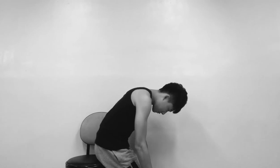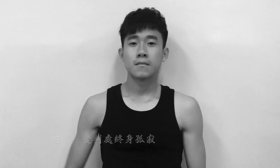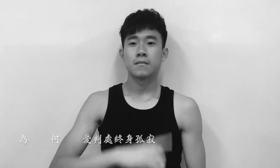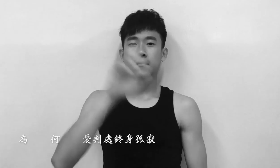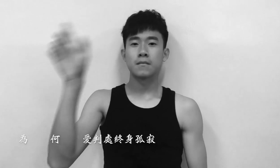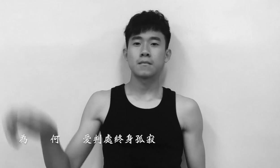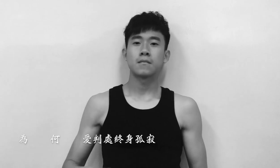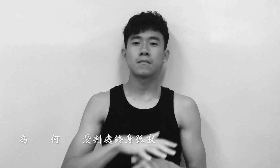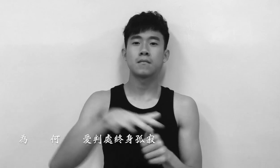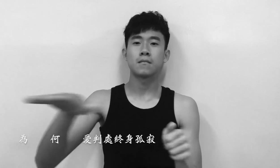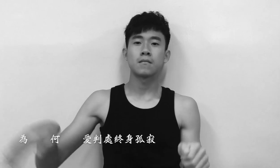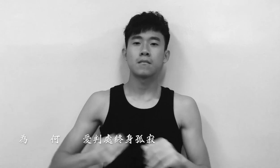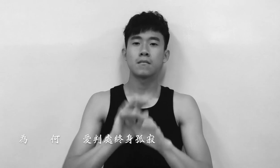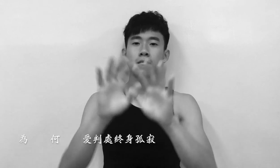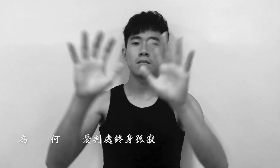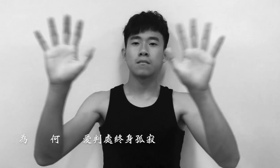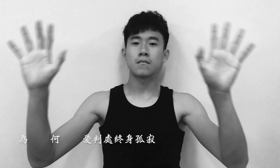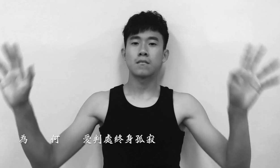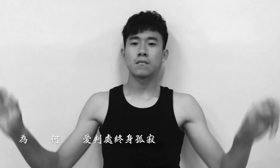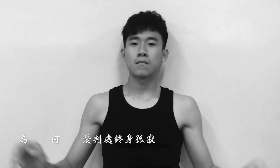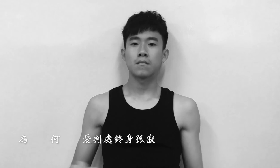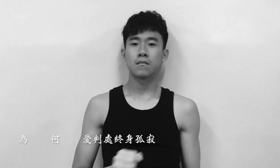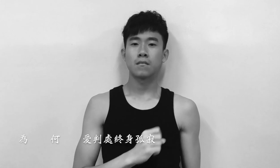为何爱判处终身孤寂，